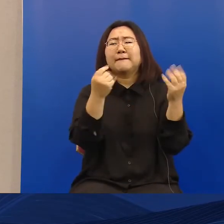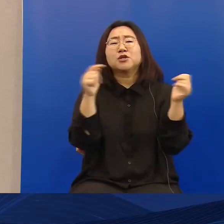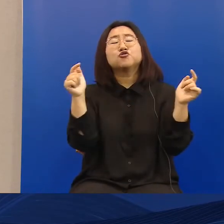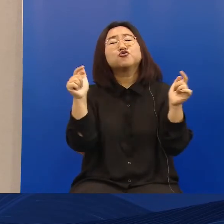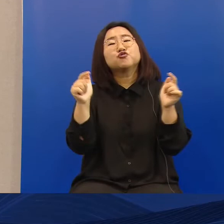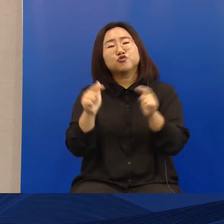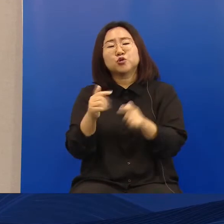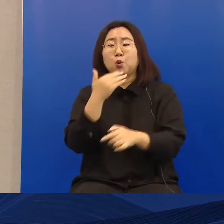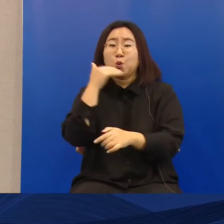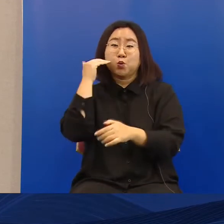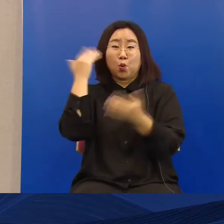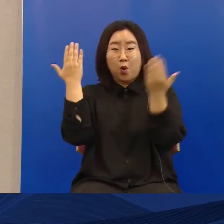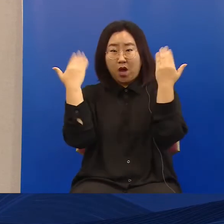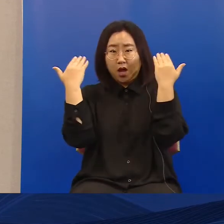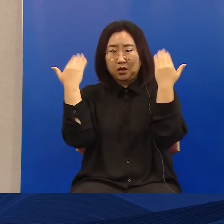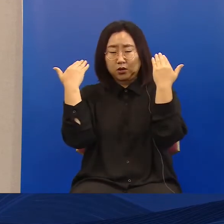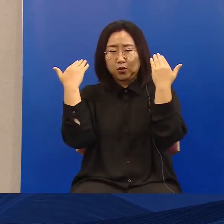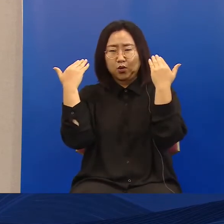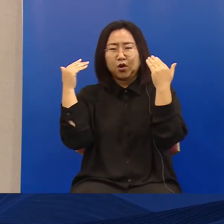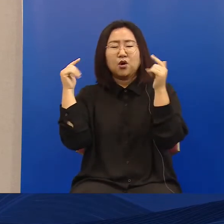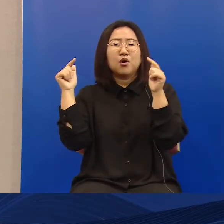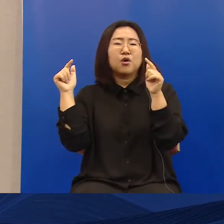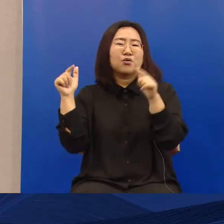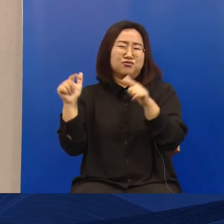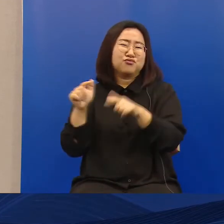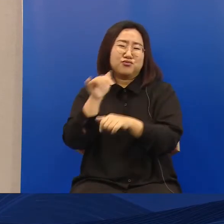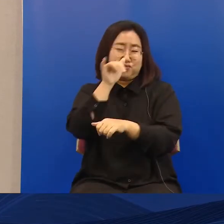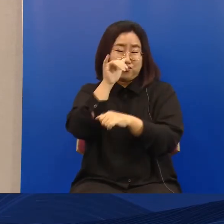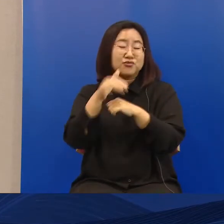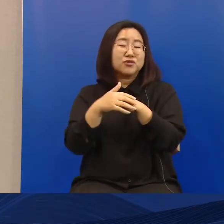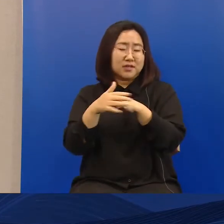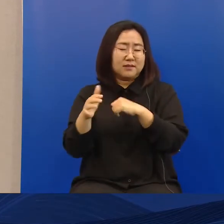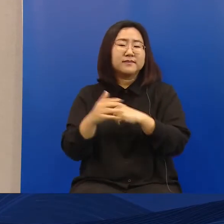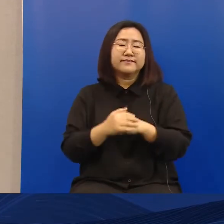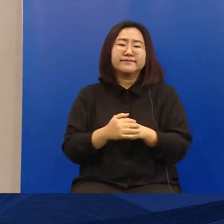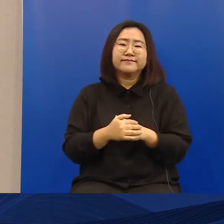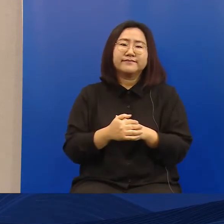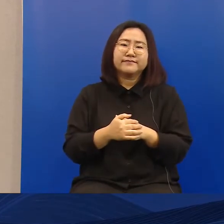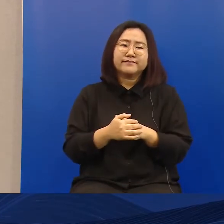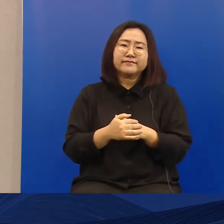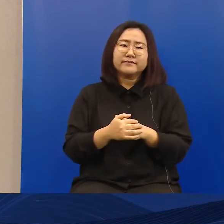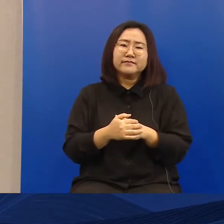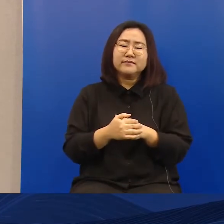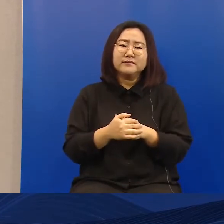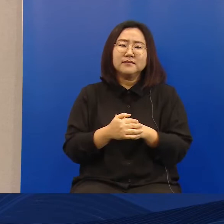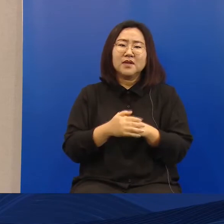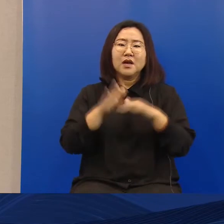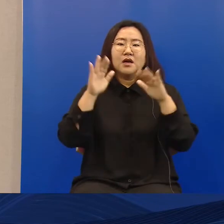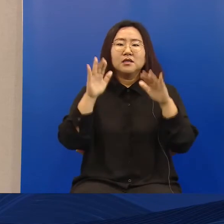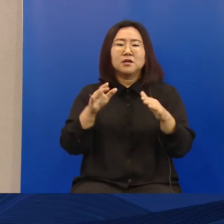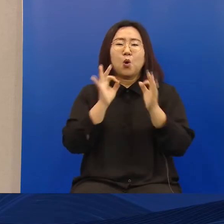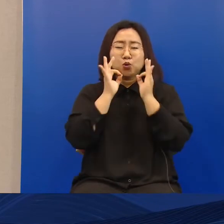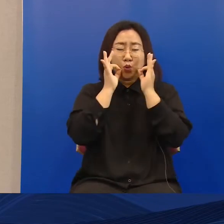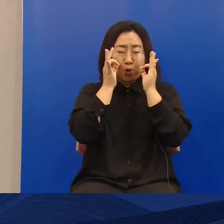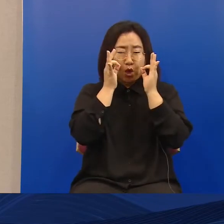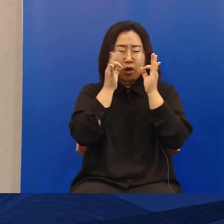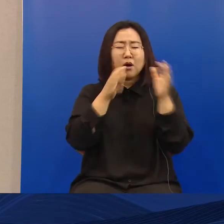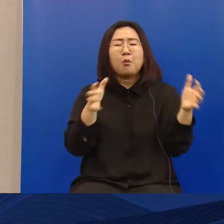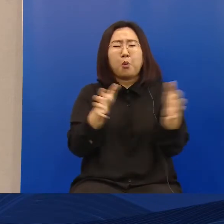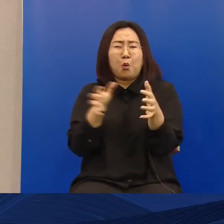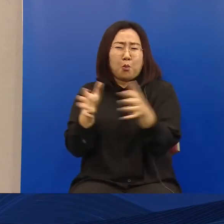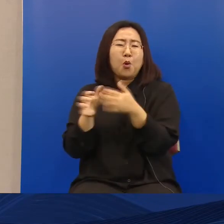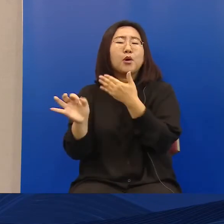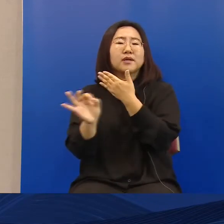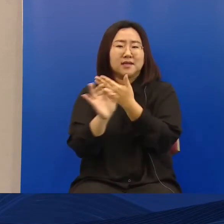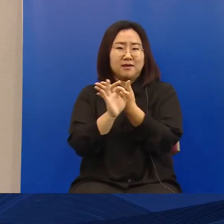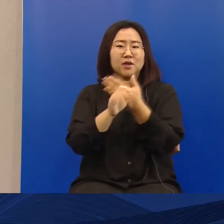그다음에 농학교가 점점점 사라지는 그런 추세를 갖고 있습니다. 그럼에도 불구하고 이런 노력들이 좀